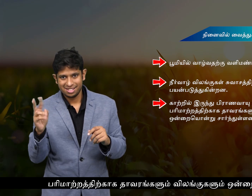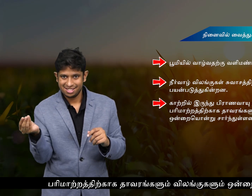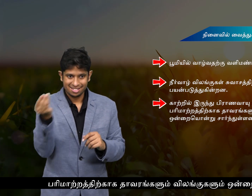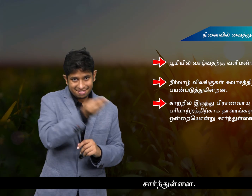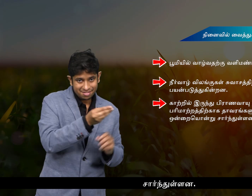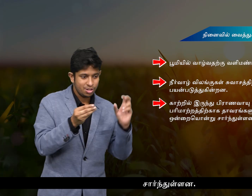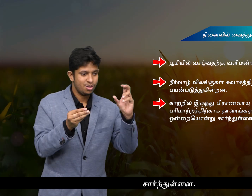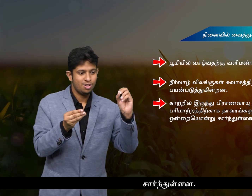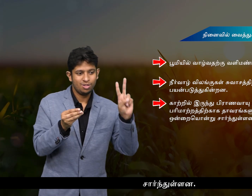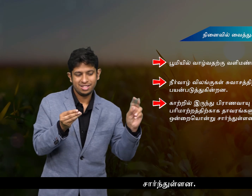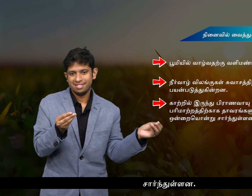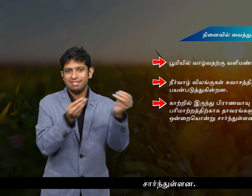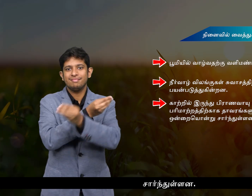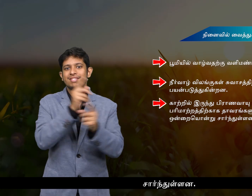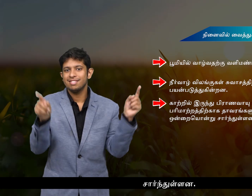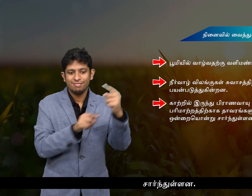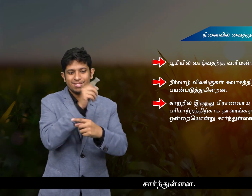ஒன்றையொன்று சார்ந்துள்ளன.